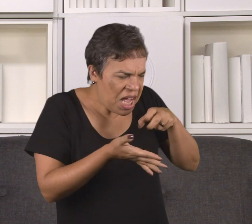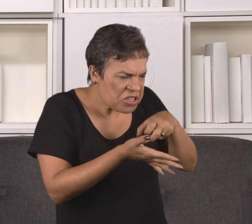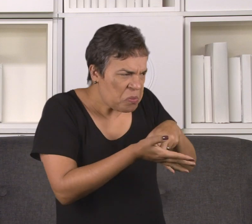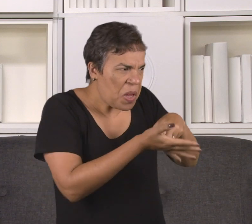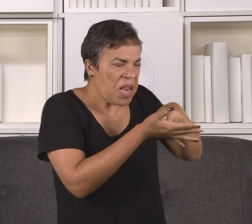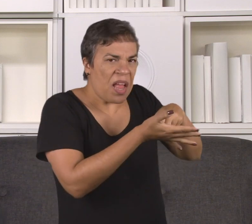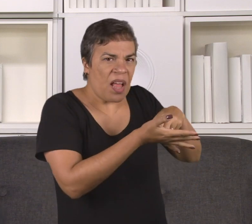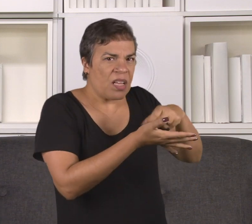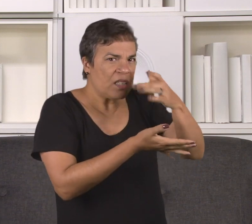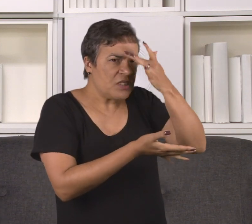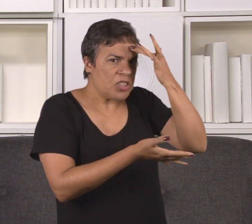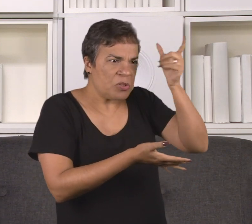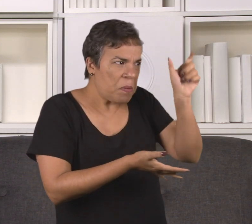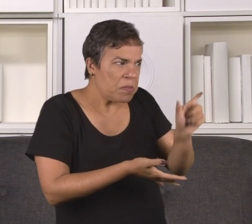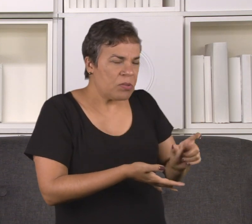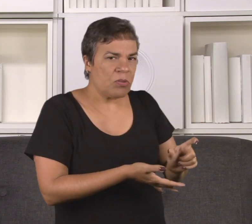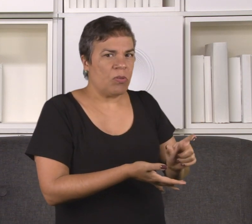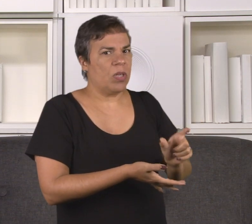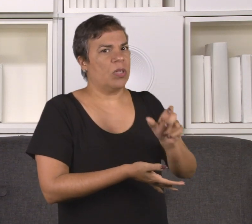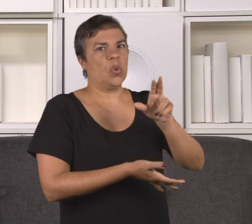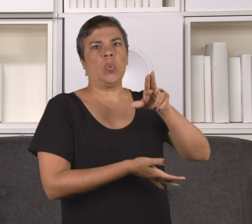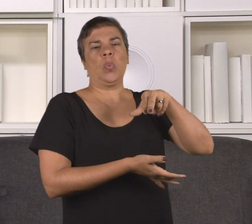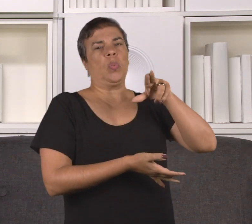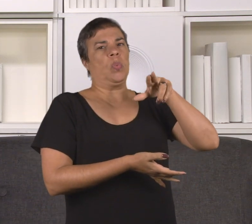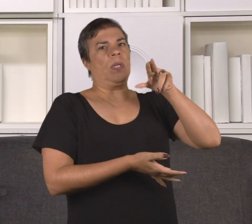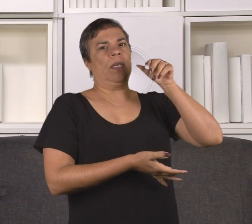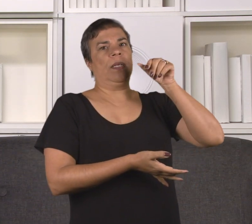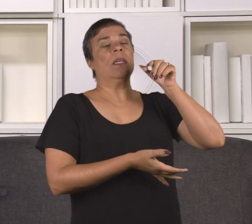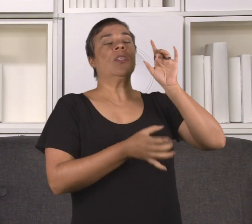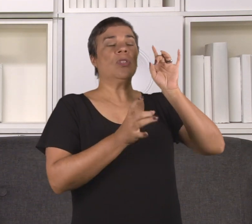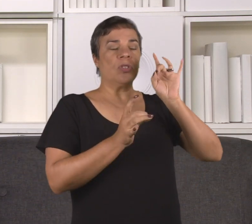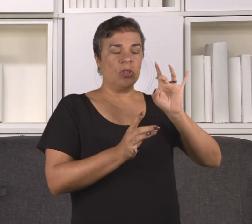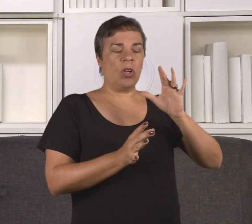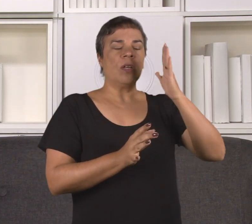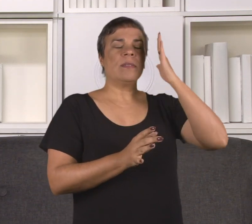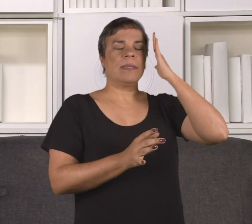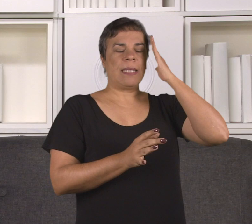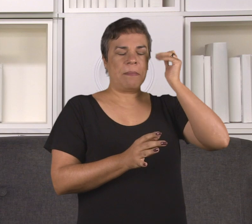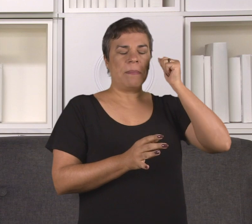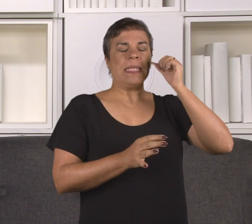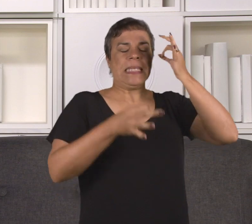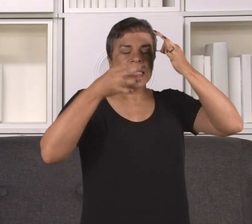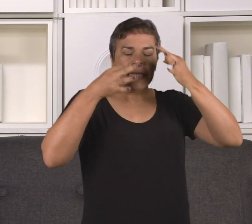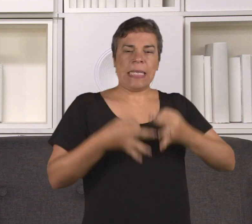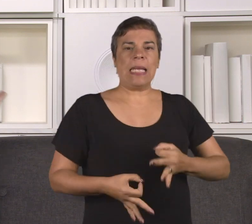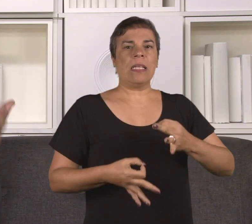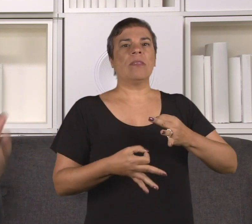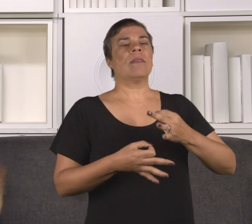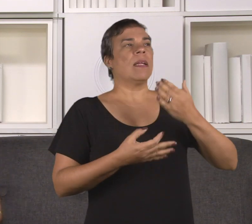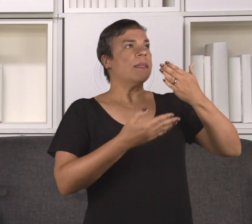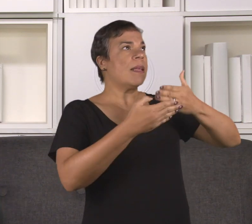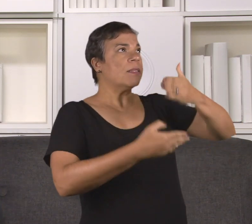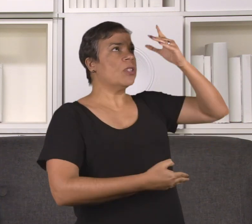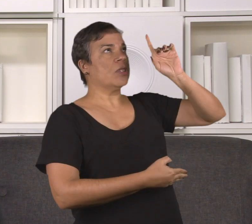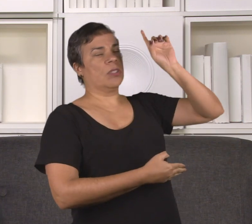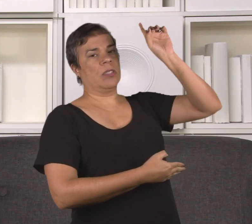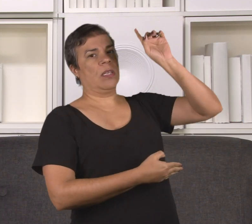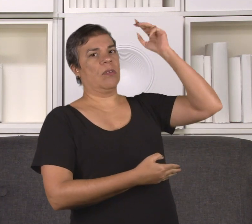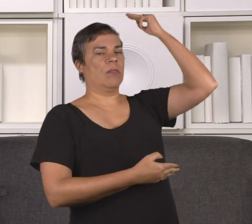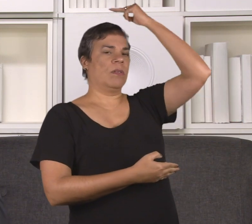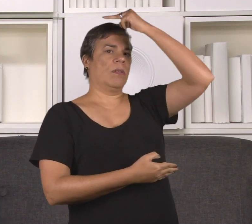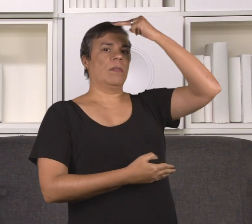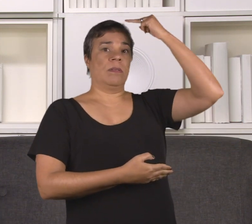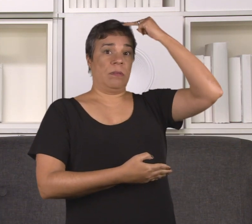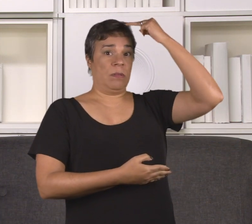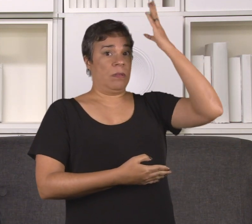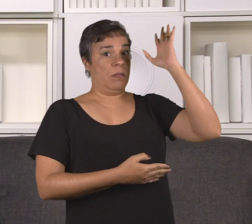de alguém se não tivesse uma profunda consciência de estar diante do Messias e diante da própria pessoa de